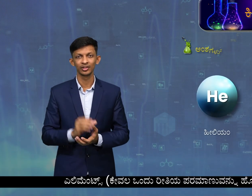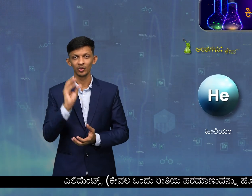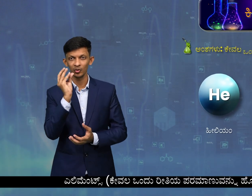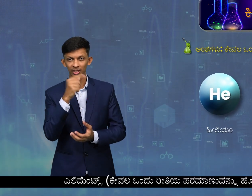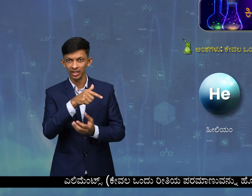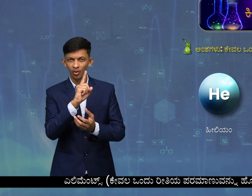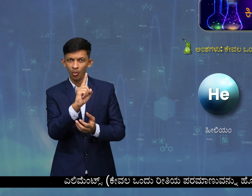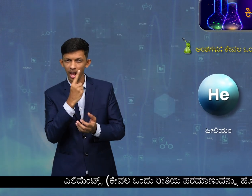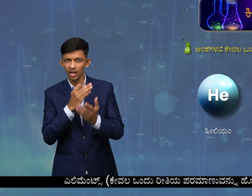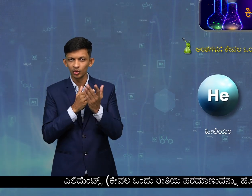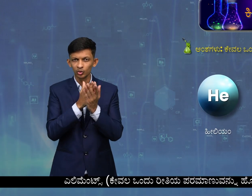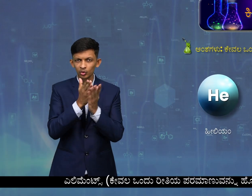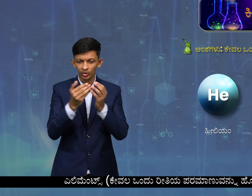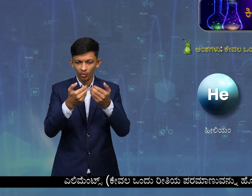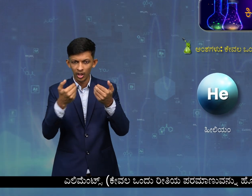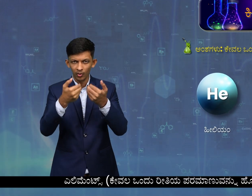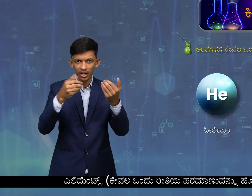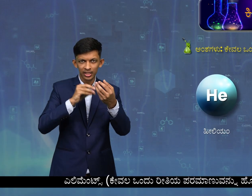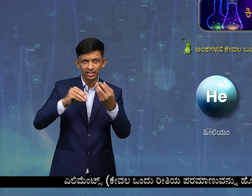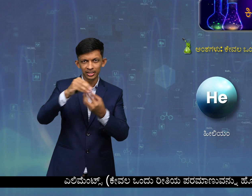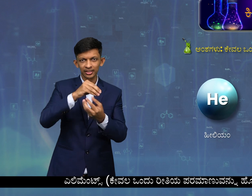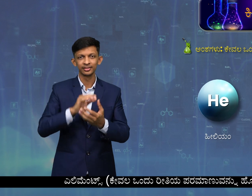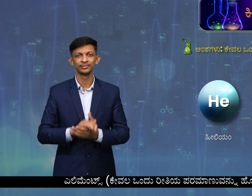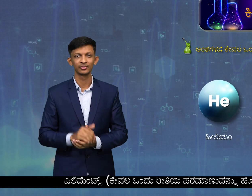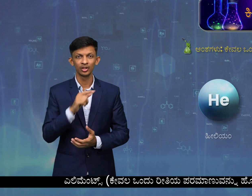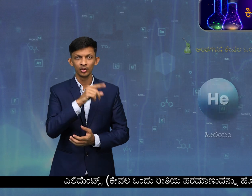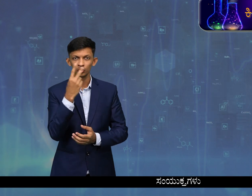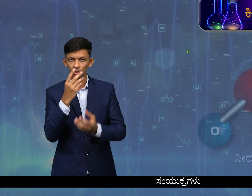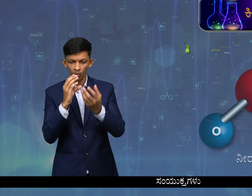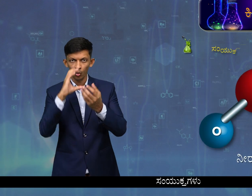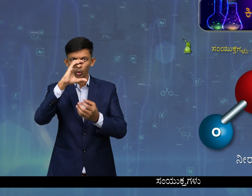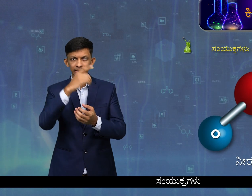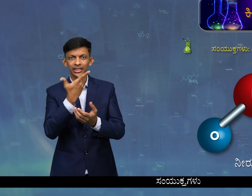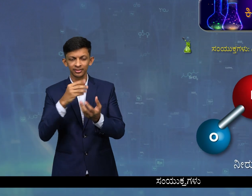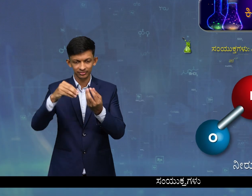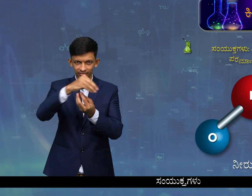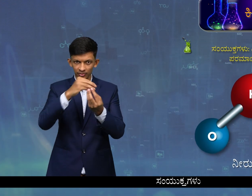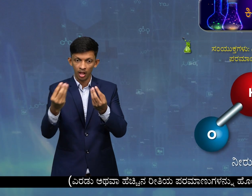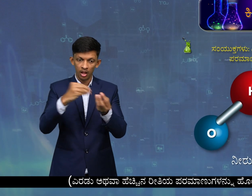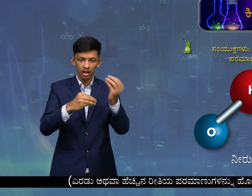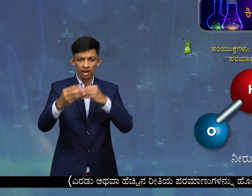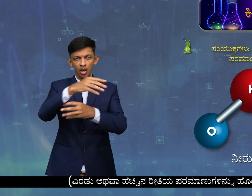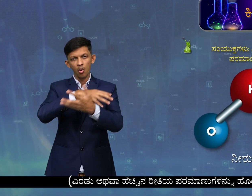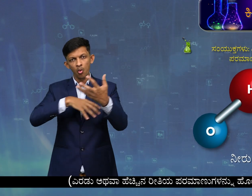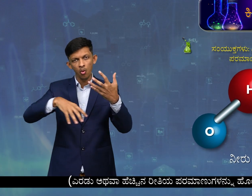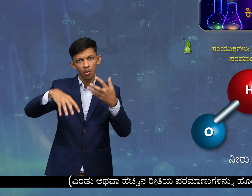ಎಲಿಮೆಂಟ್ಸ್ ಕೇವಲ ಒಂದು ರೀತಿಯ ಪರಮಾಣುವನ್ನು ಹೊಂದಿರುತ್ತದೆ. ಸಂಯುಕ್ತಗಳು 2 ಅಥವಾ ಹೆಚ್ಚಿನ